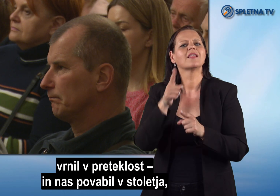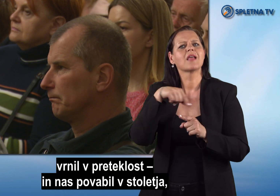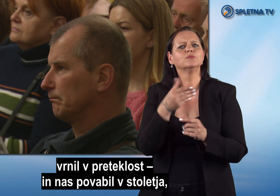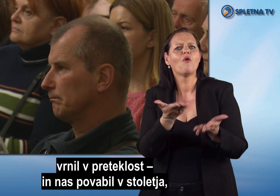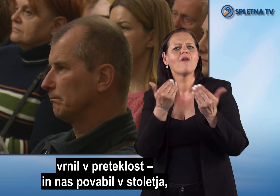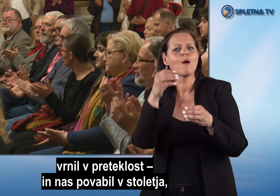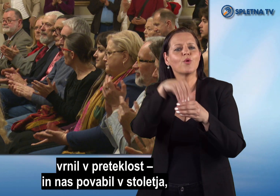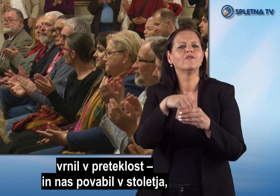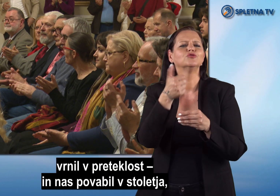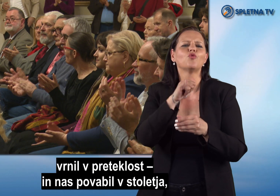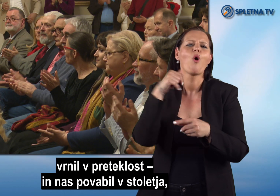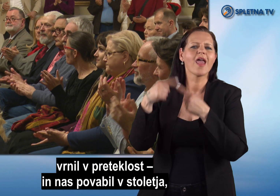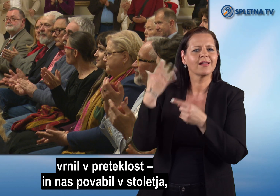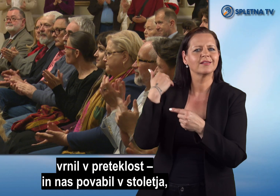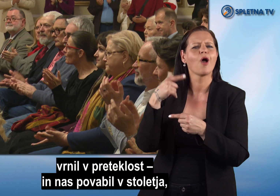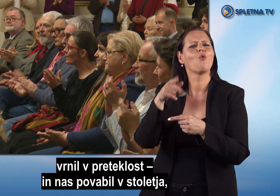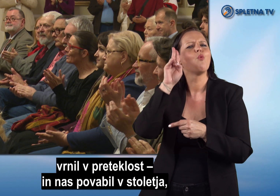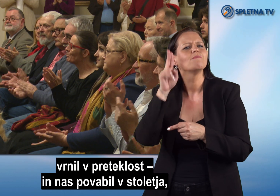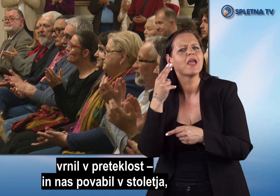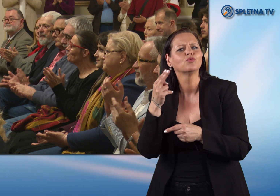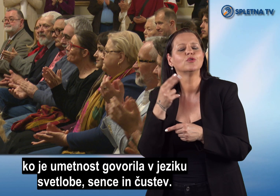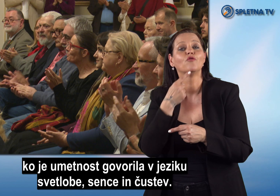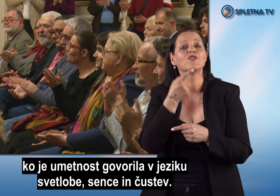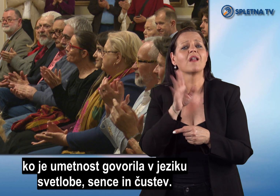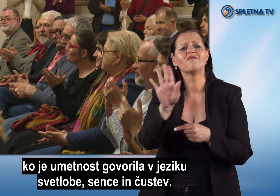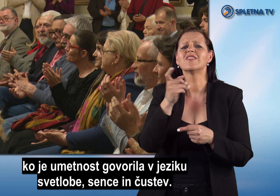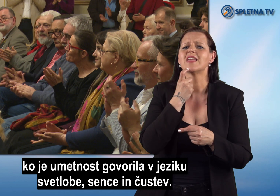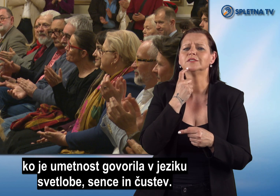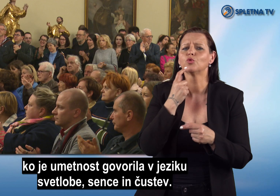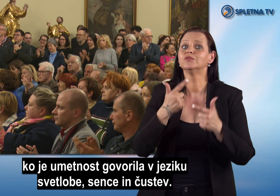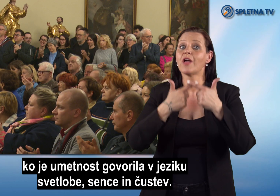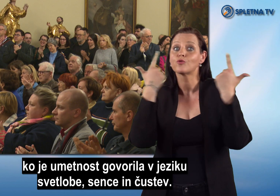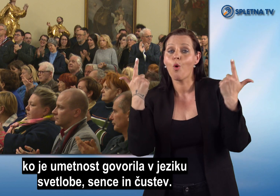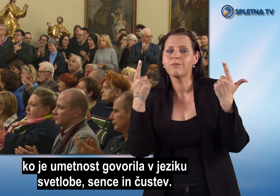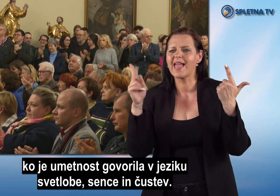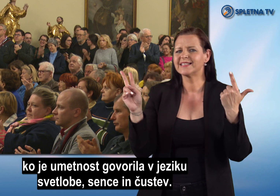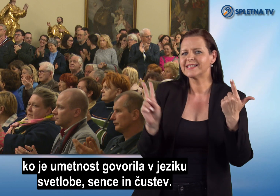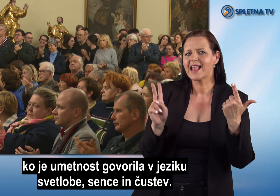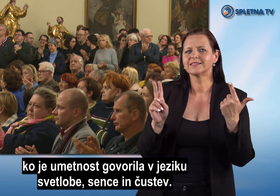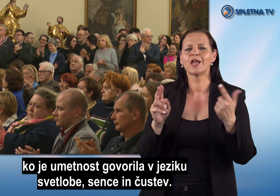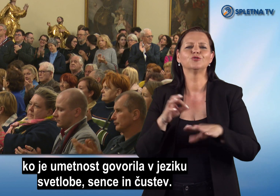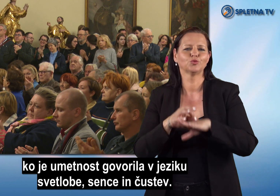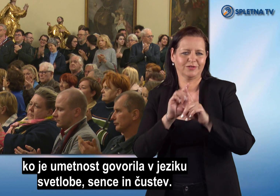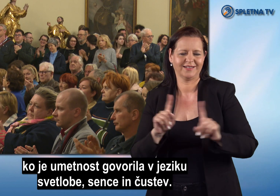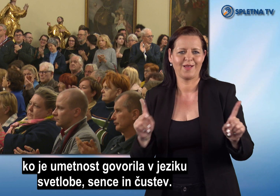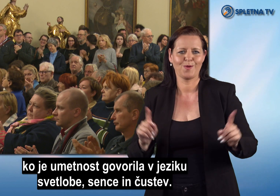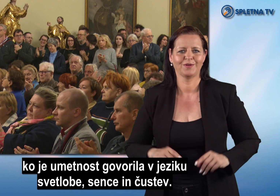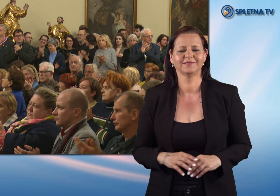stoletja, ko je umetnost govorila v jeziku svetlobe, sence in čustev.